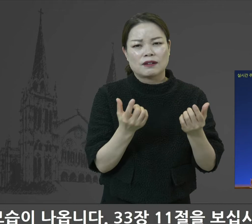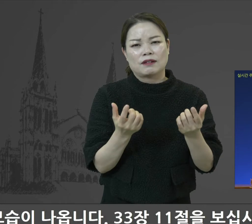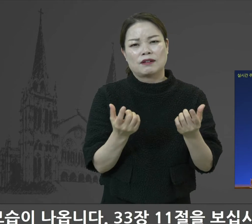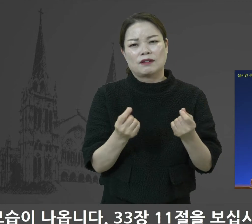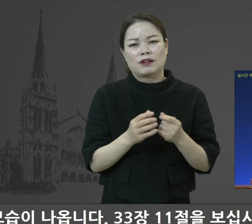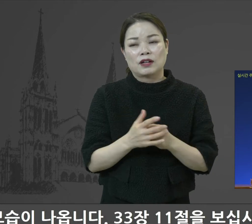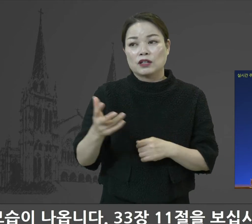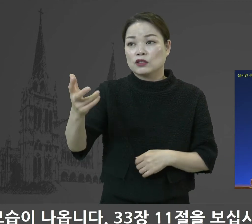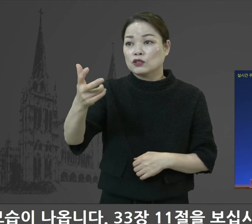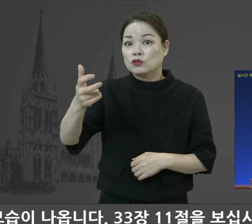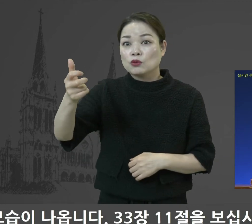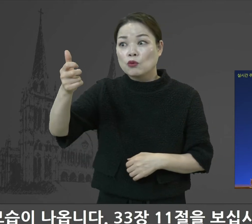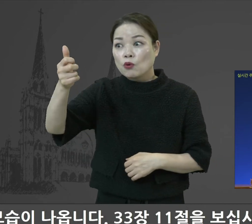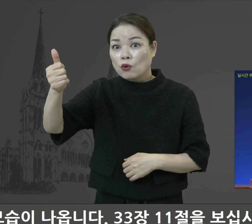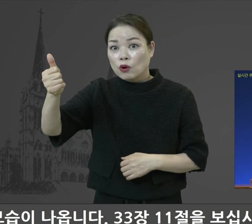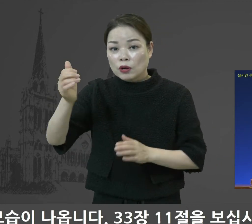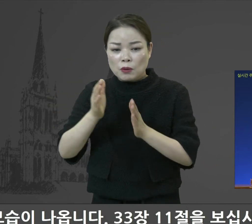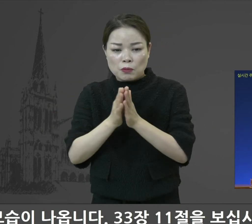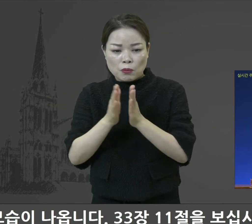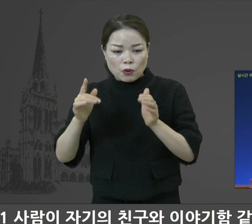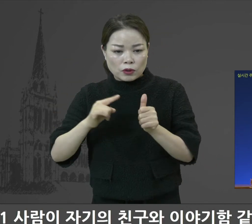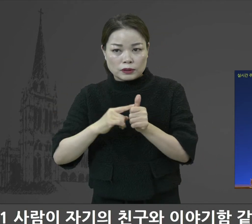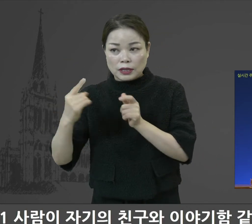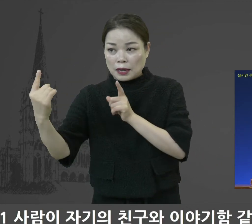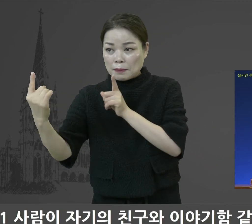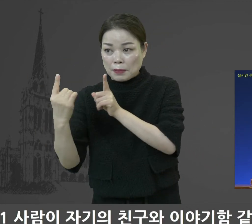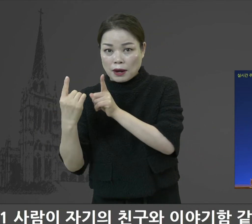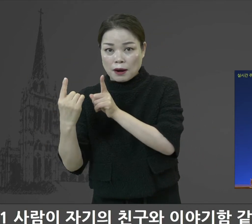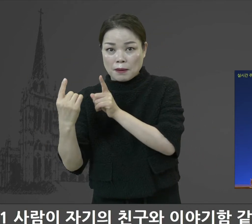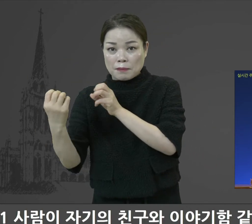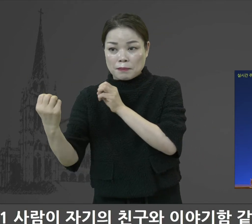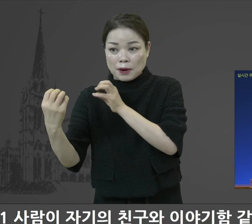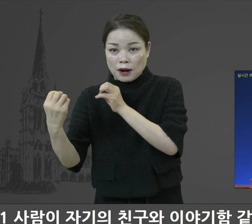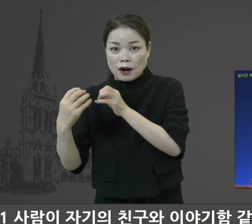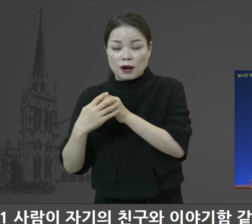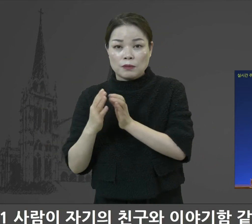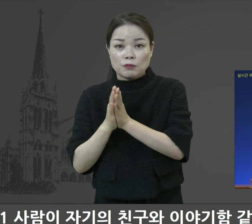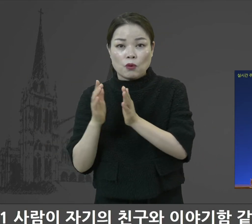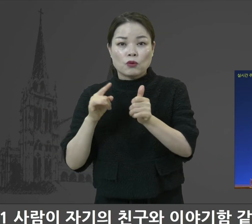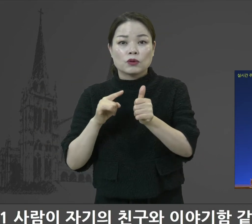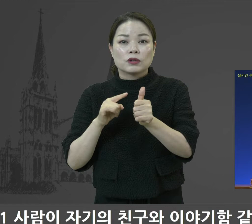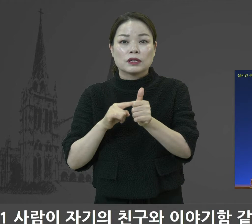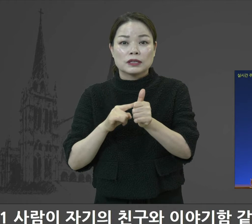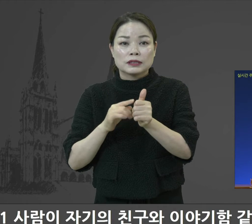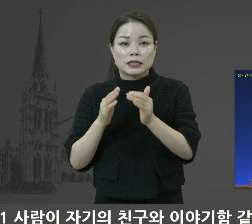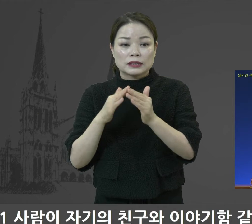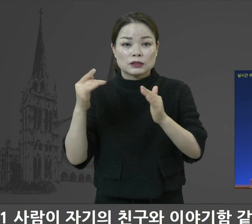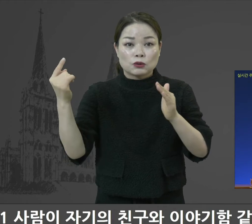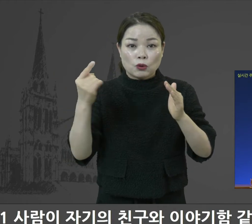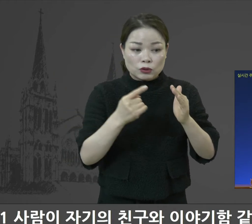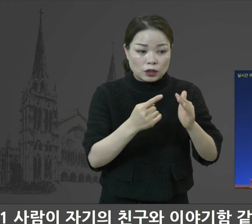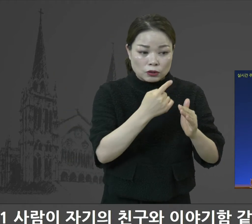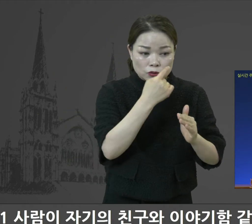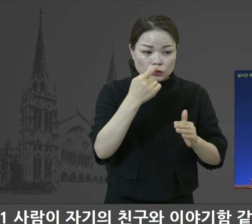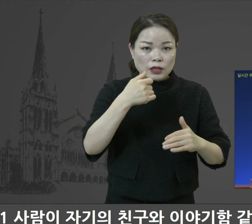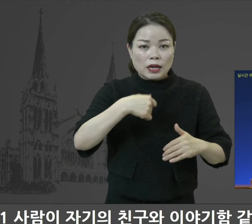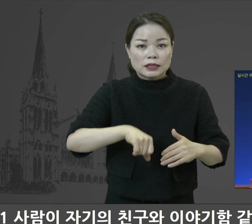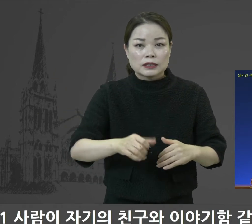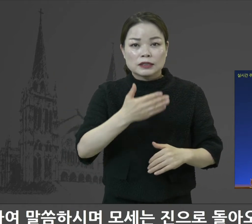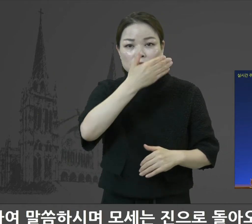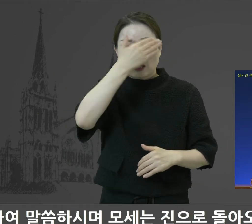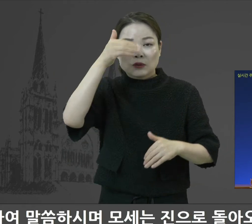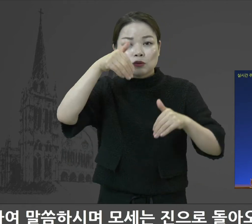같이 여호와께서는 모세와 대면하여 말씀하시며 모세는 진으로 돌아오나 눈의 아들